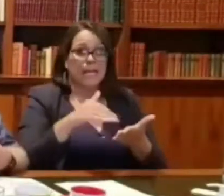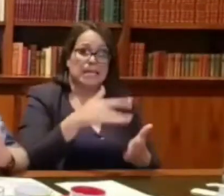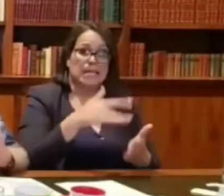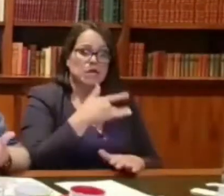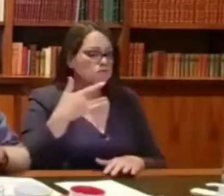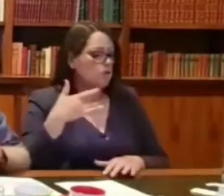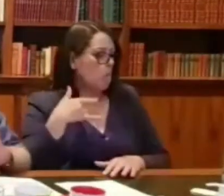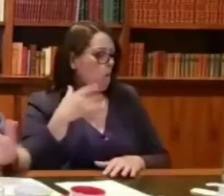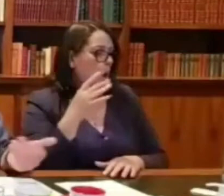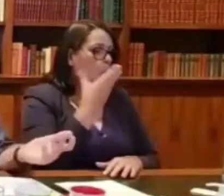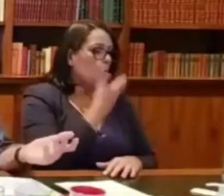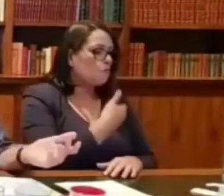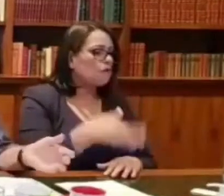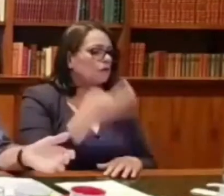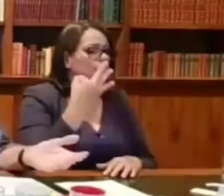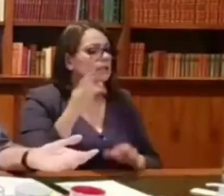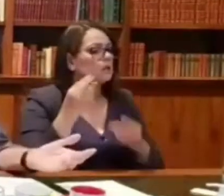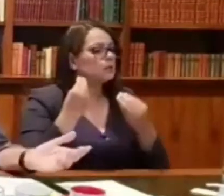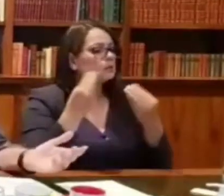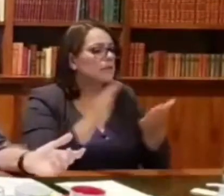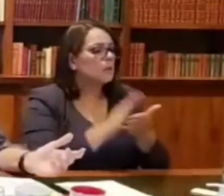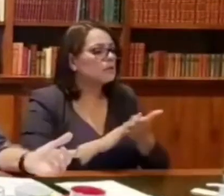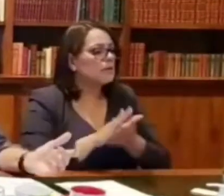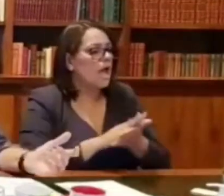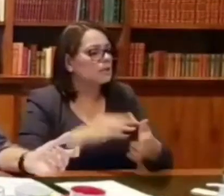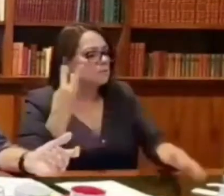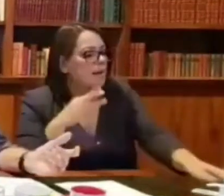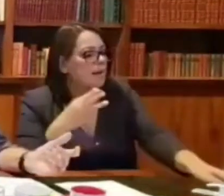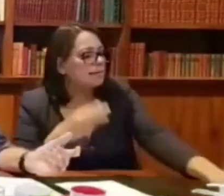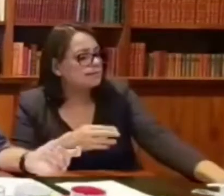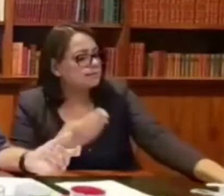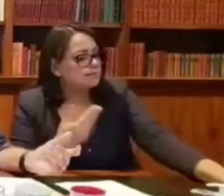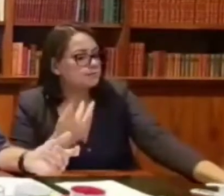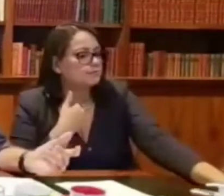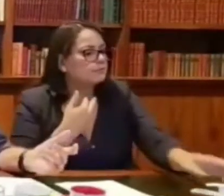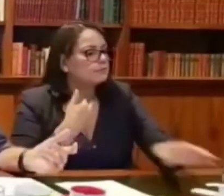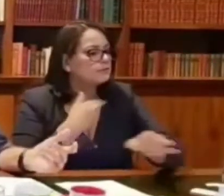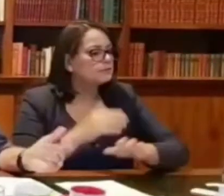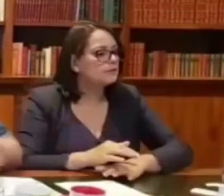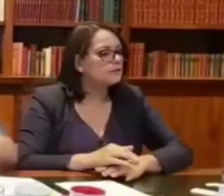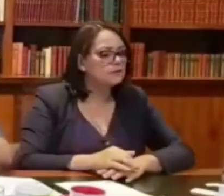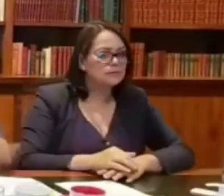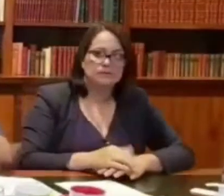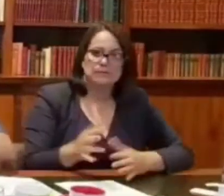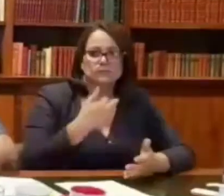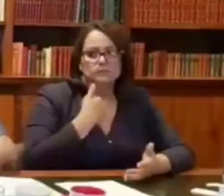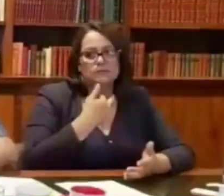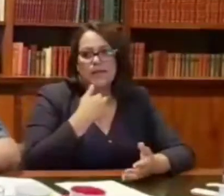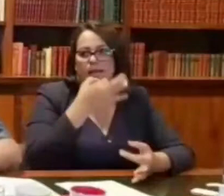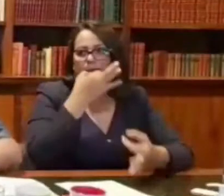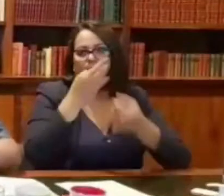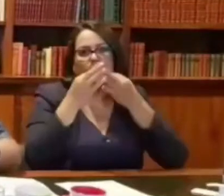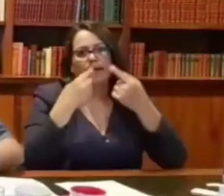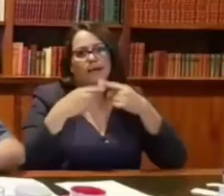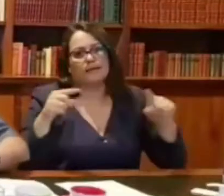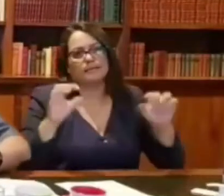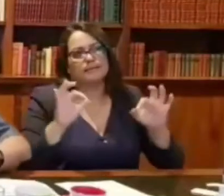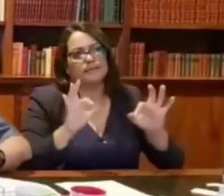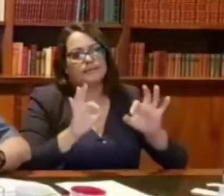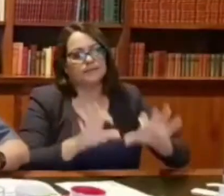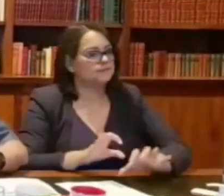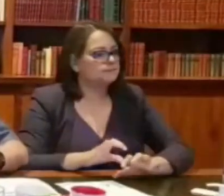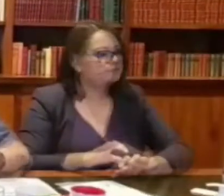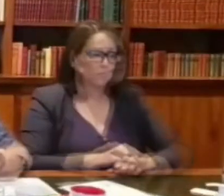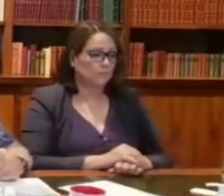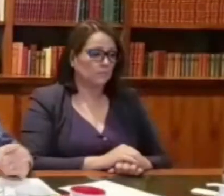nós apresentamos nada para o Maranhão não tem cabimento esse tipo de crítica é que faz